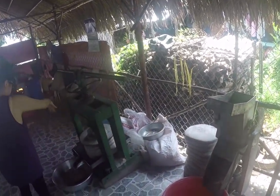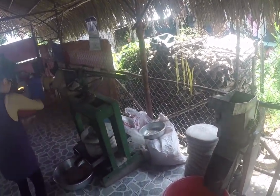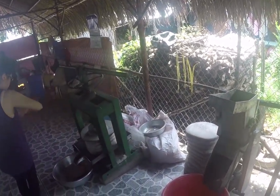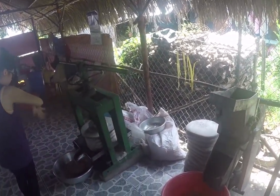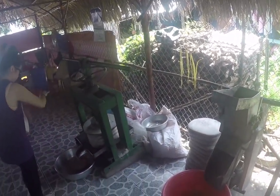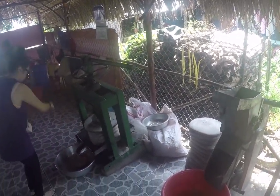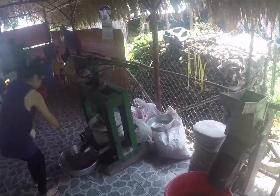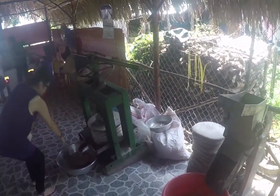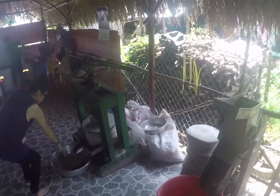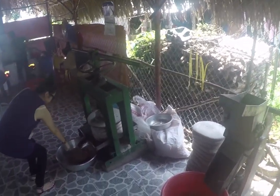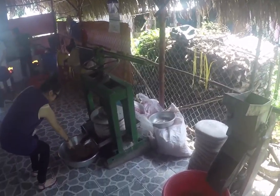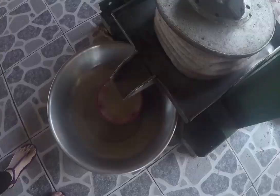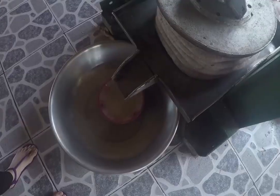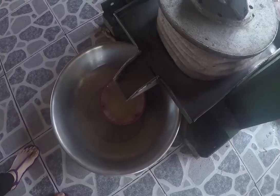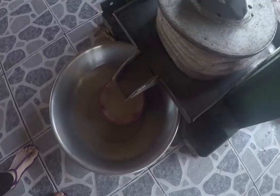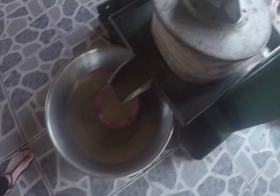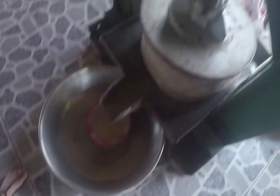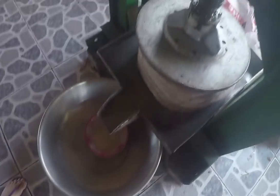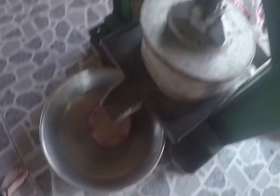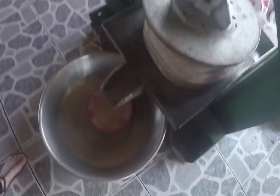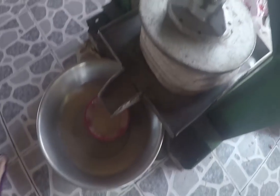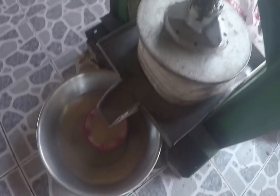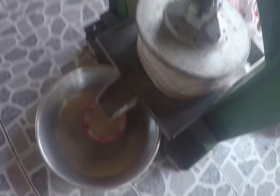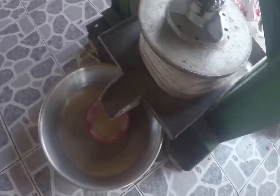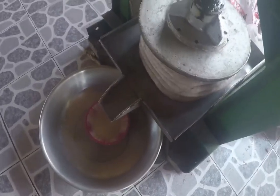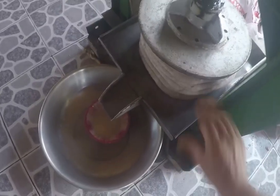Dann kommt es hier rein, in einen Entsafter.